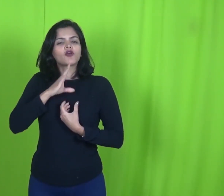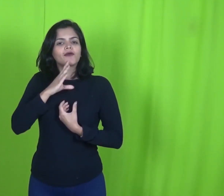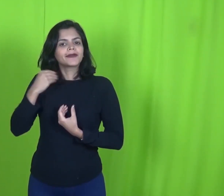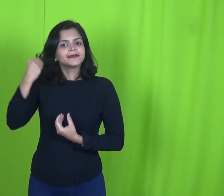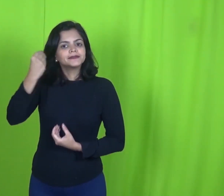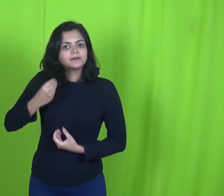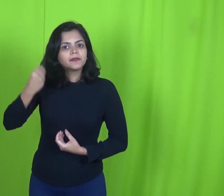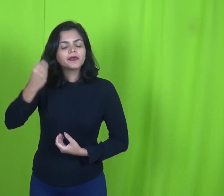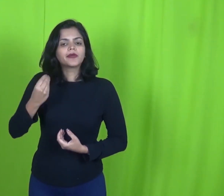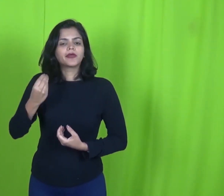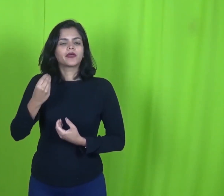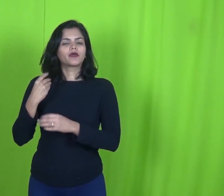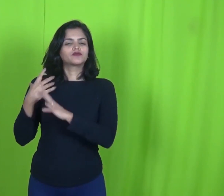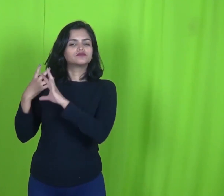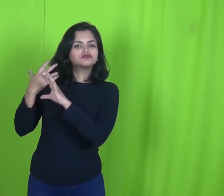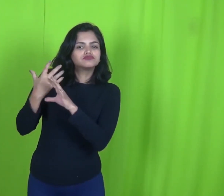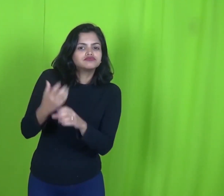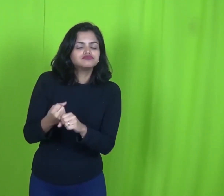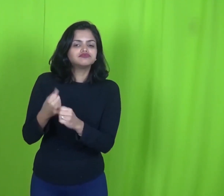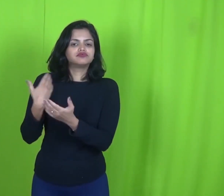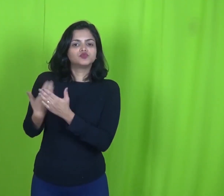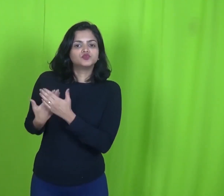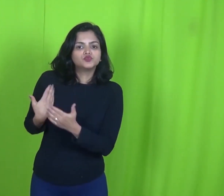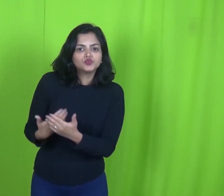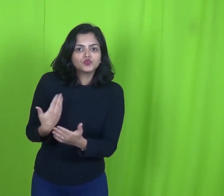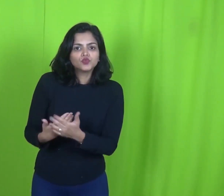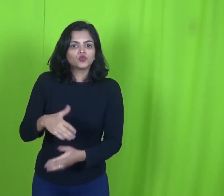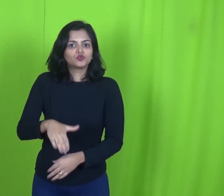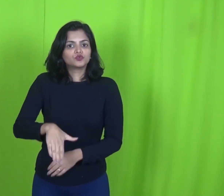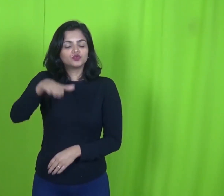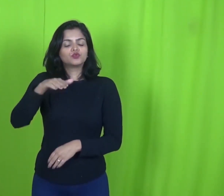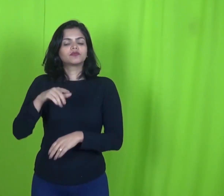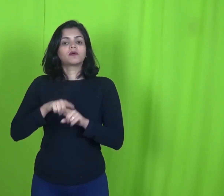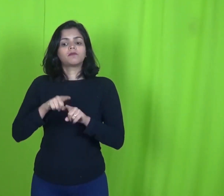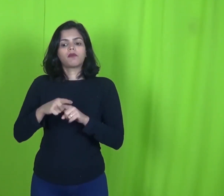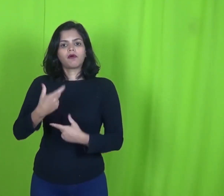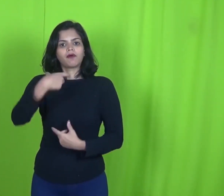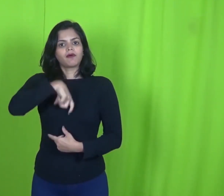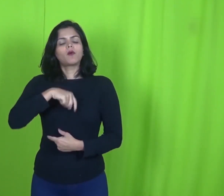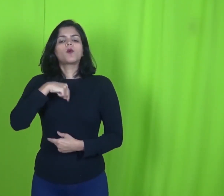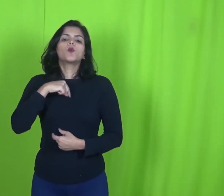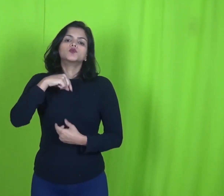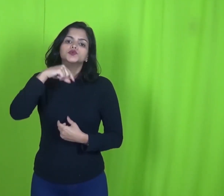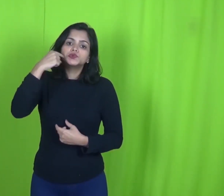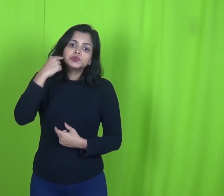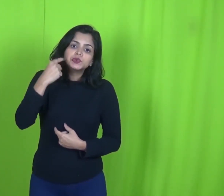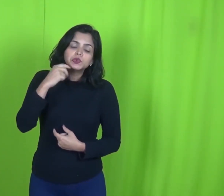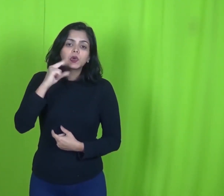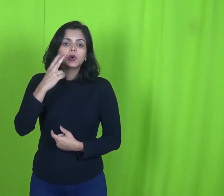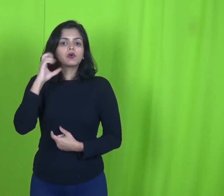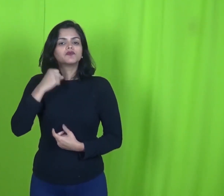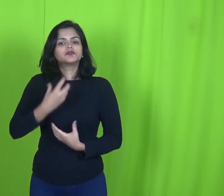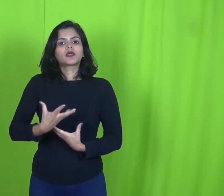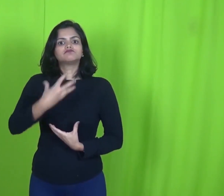Qual estratégia você pode utilizar? Então pensem, quais são as suas experiências, os